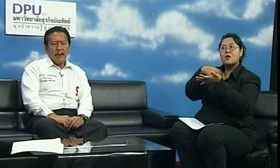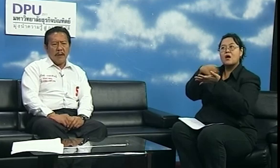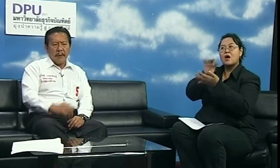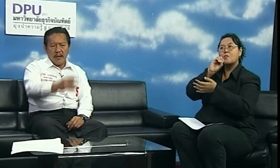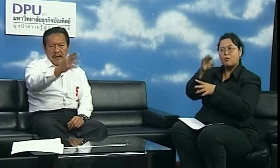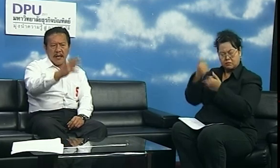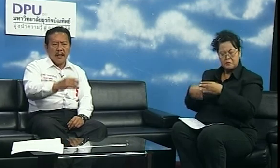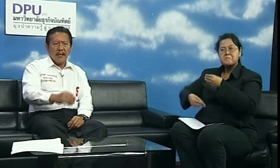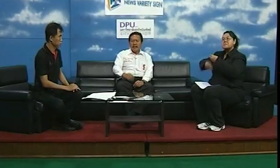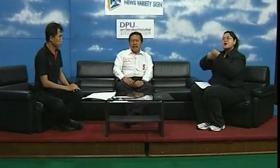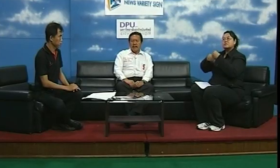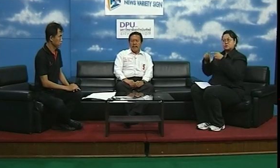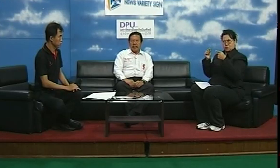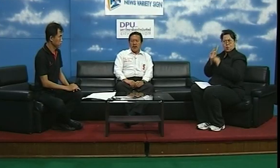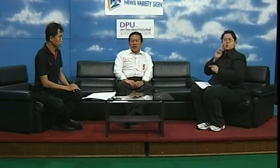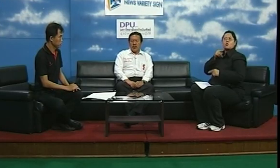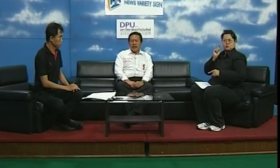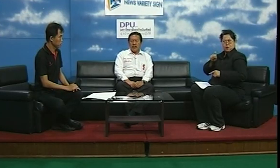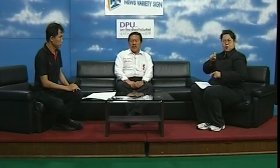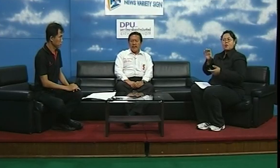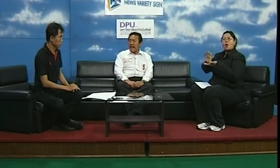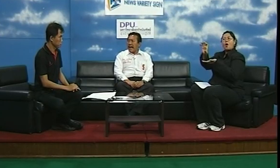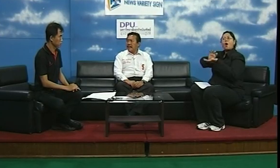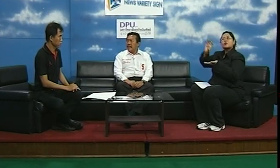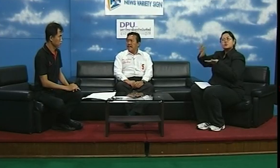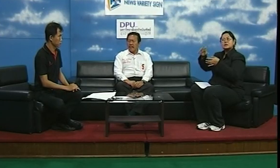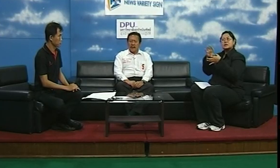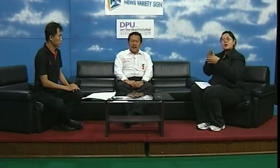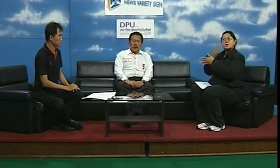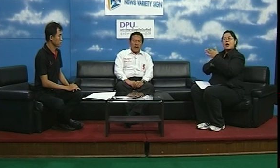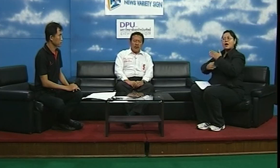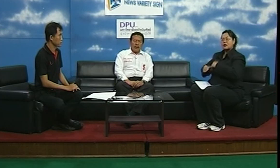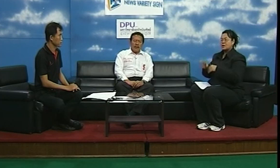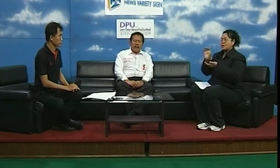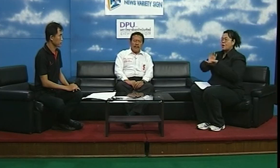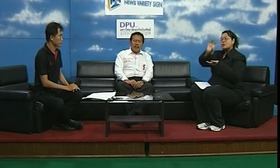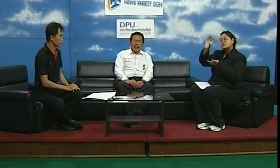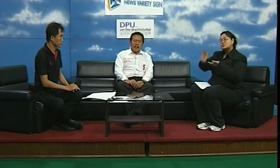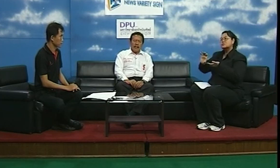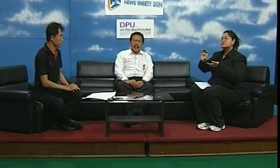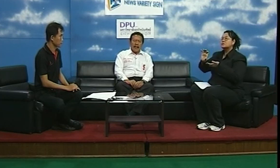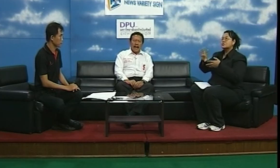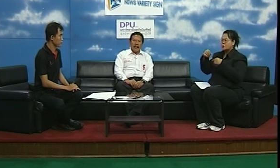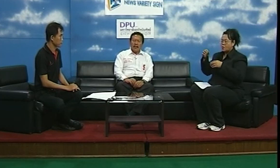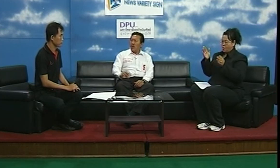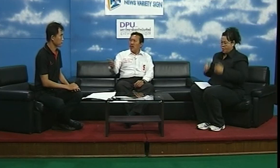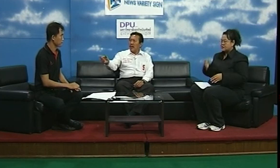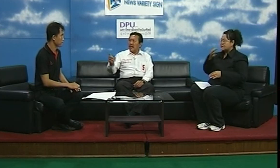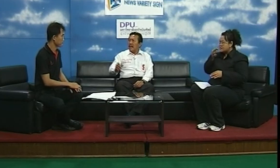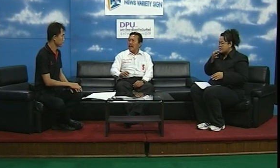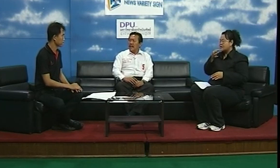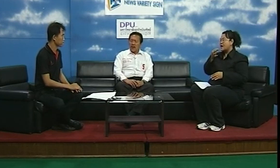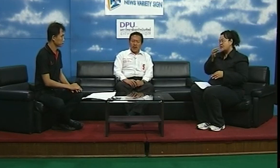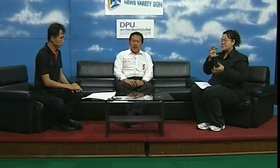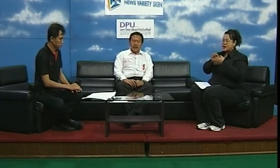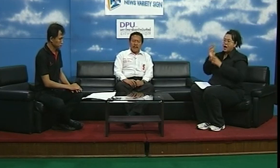เขา ไปเพิ่มให้ Lenancepเพ้ เป็นกองทุน สำรบคนพิการกองทุนสำหับ นักกิลา หูหนวก